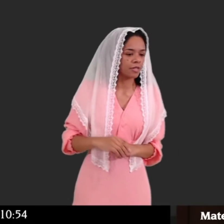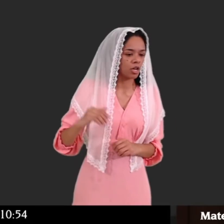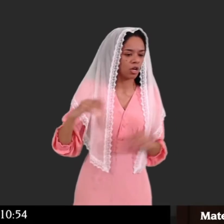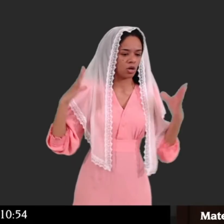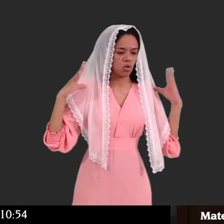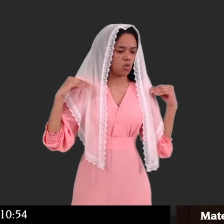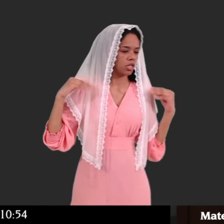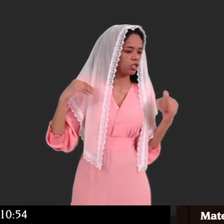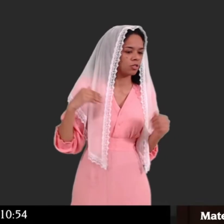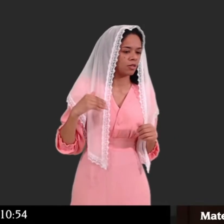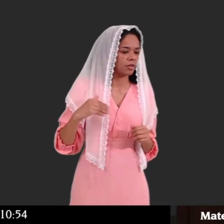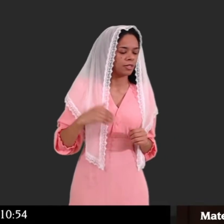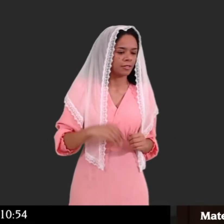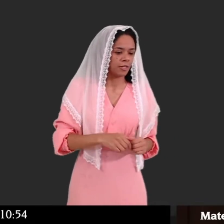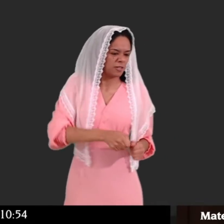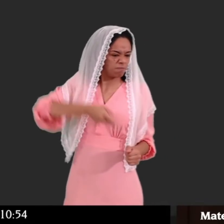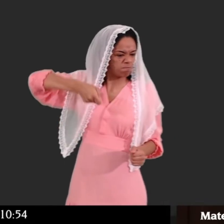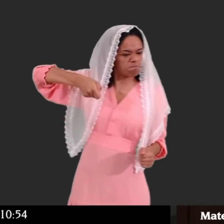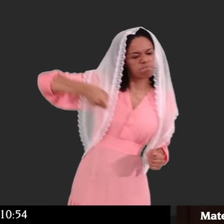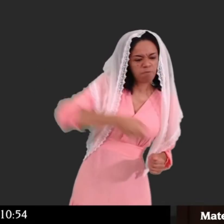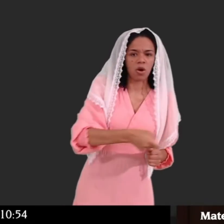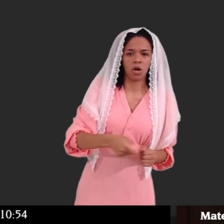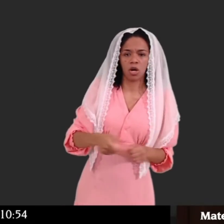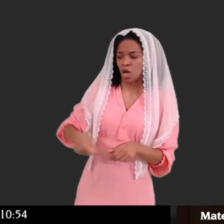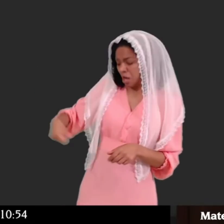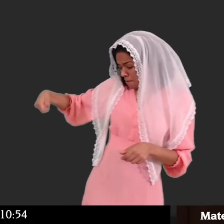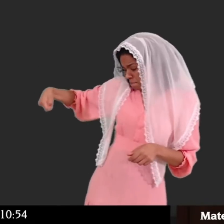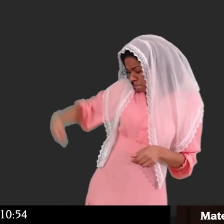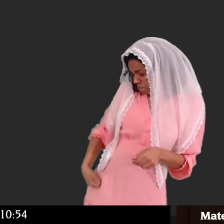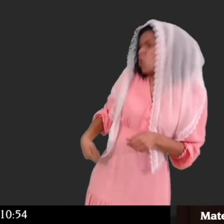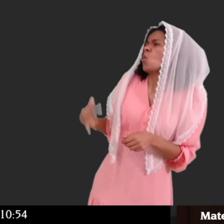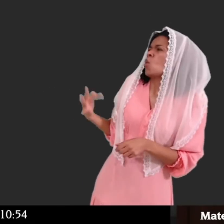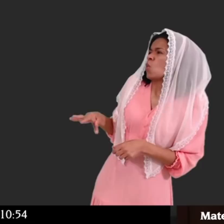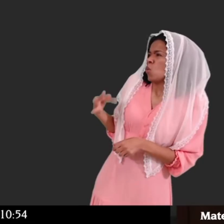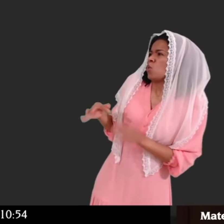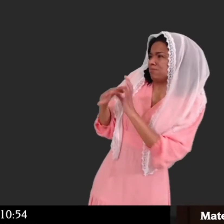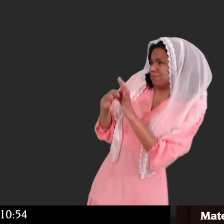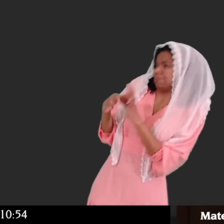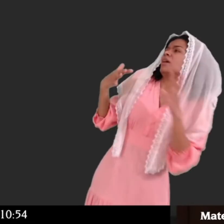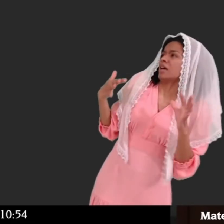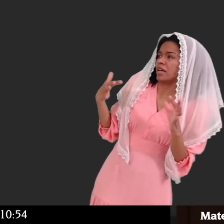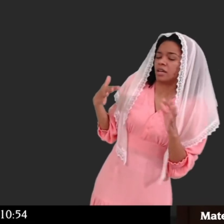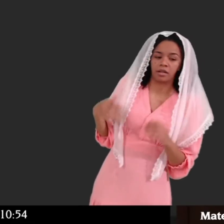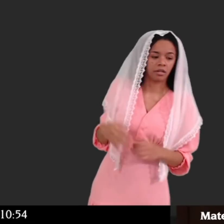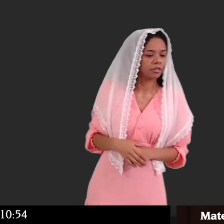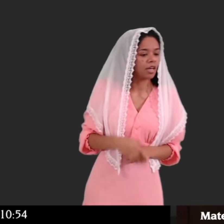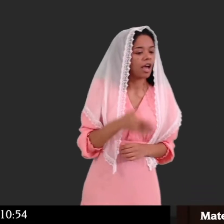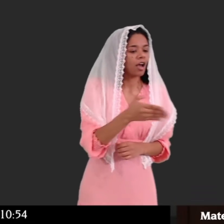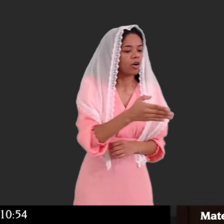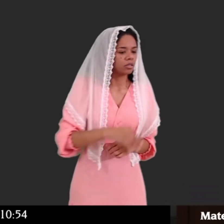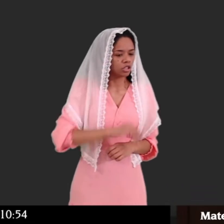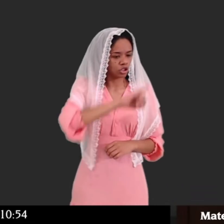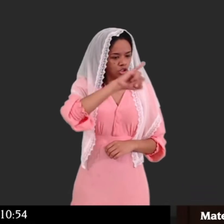dele e ele passou mancando o Val de Jaboque. Sabe por quê? Porque o anjo falou com ele, você não vai se chamar mais